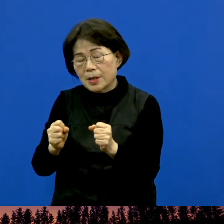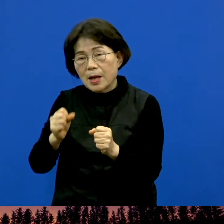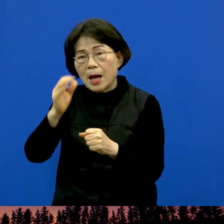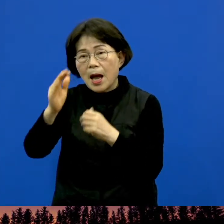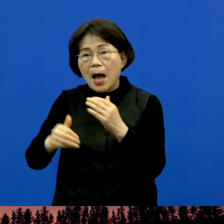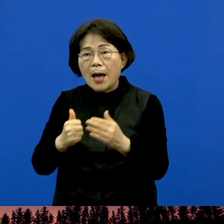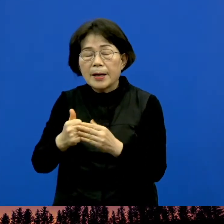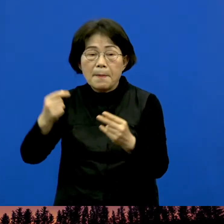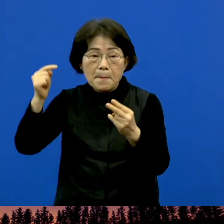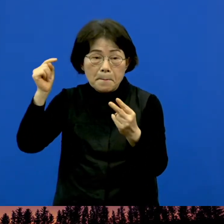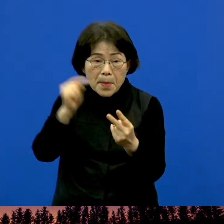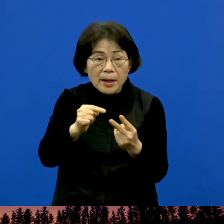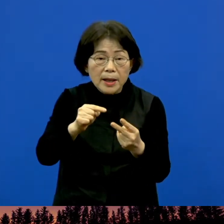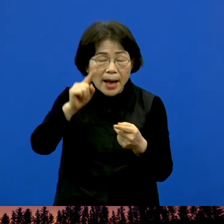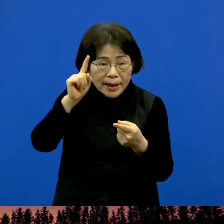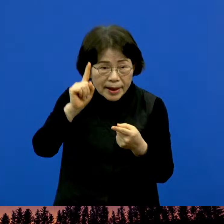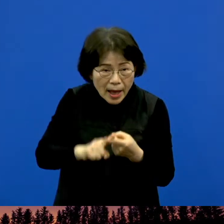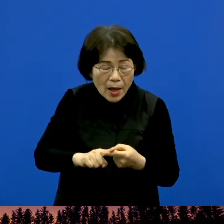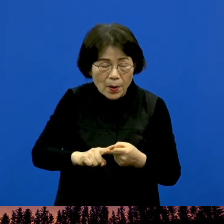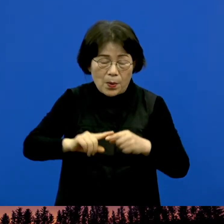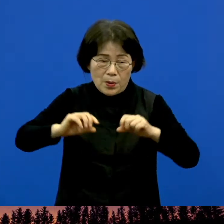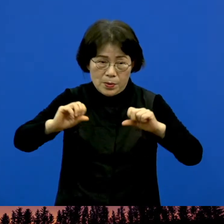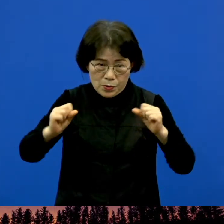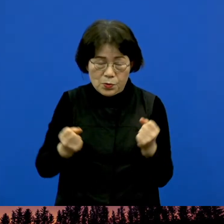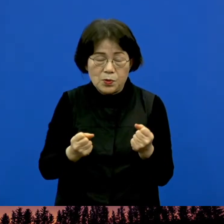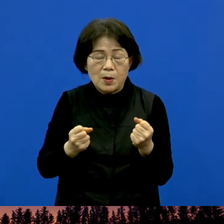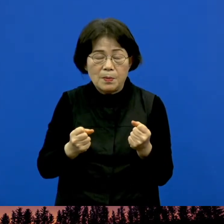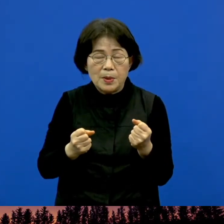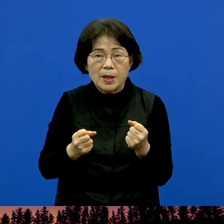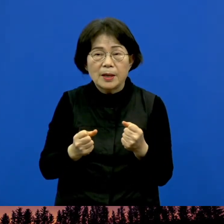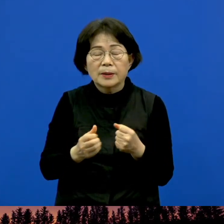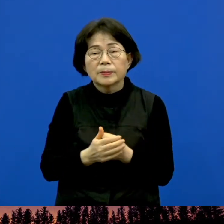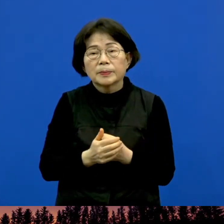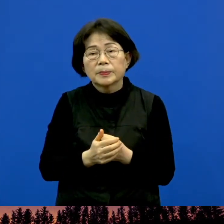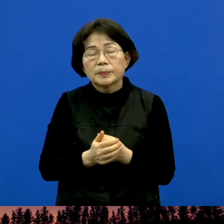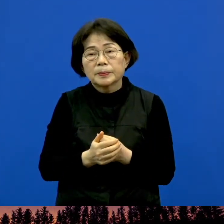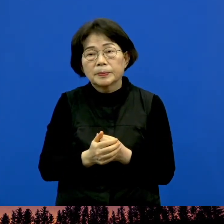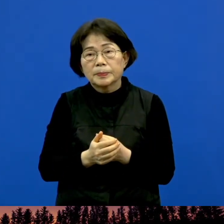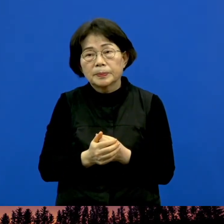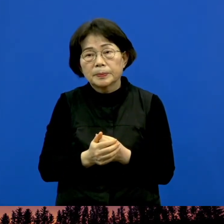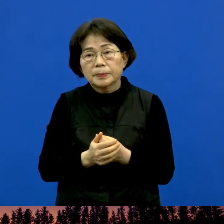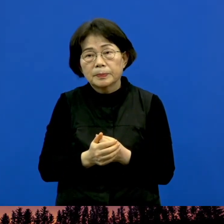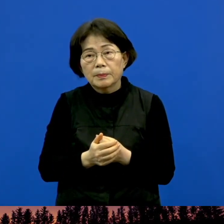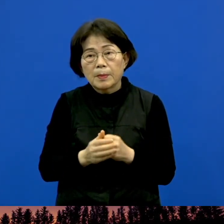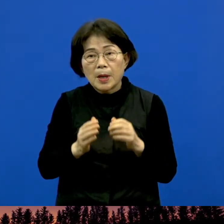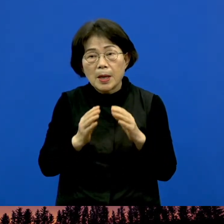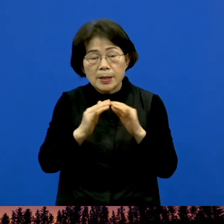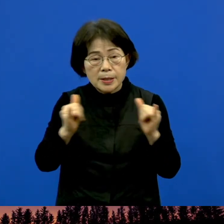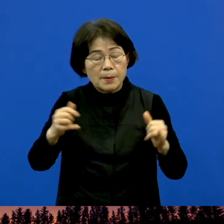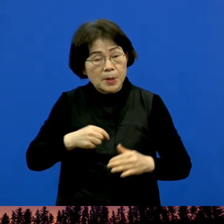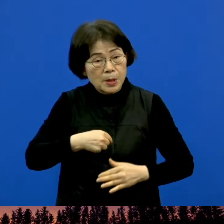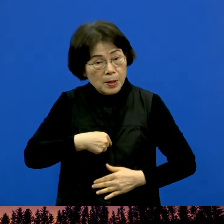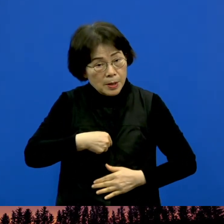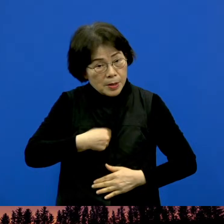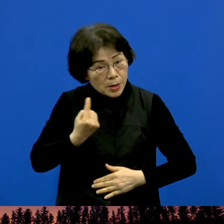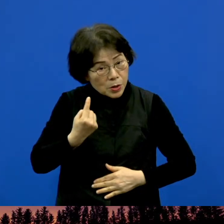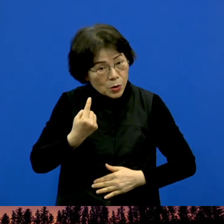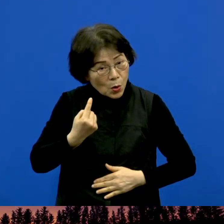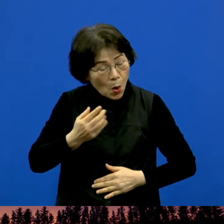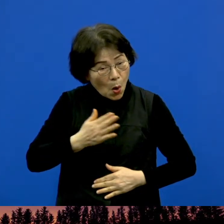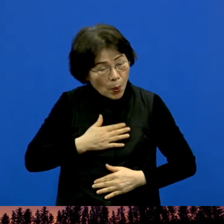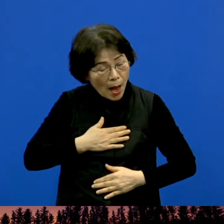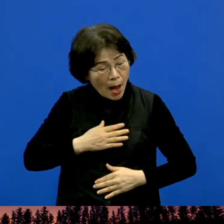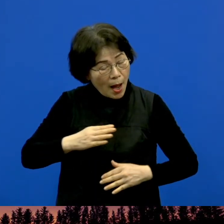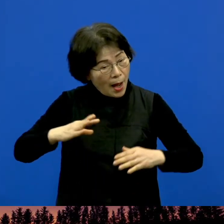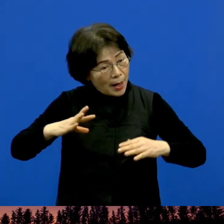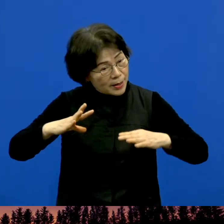하나님이 하라고 하는 대로 하는 거예요. 쉬운 것 같지만 이게 쉽지 않아요, 여러분. 사람들은 스스로 도취되어 있습니다.